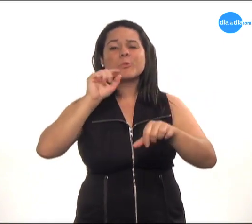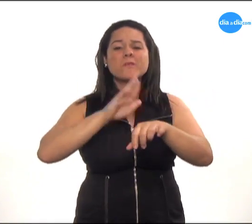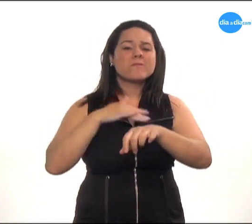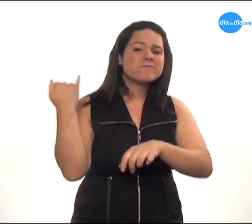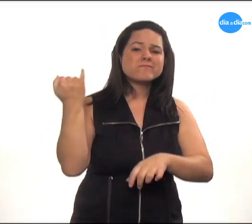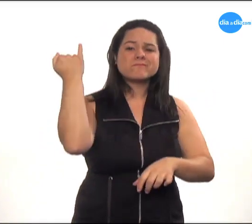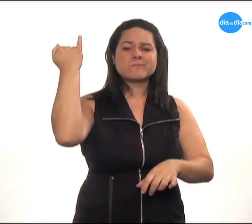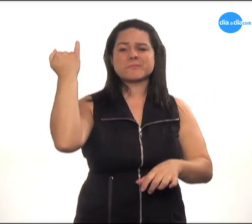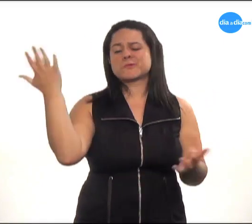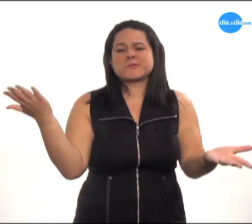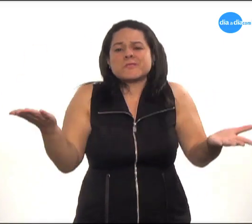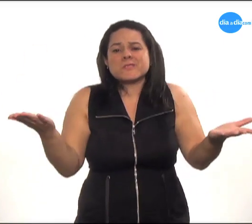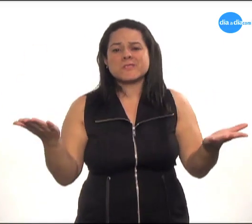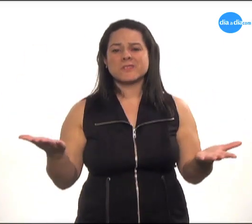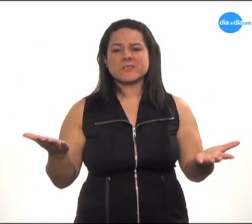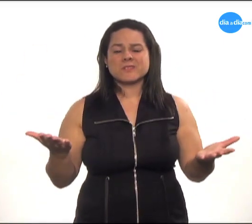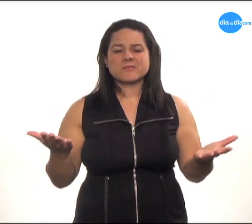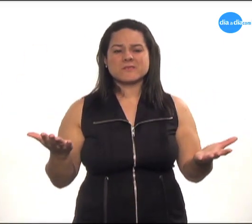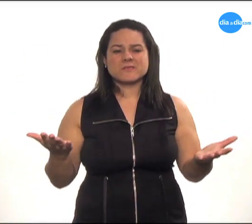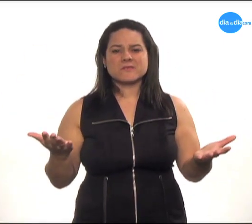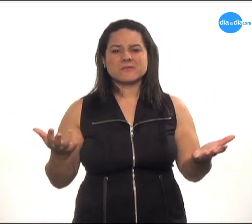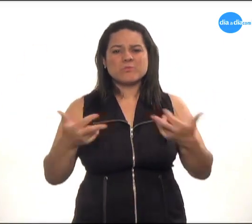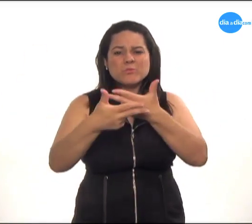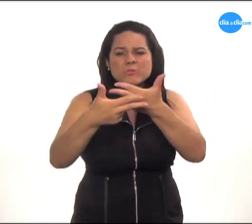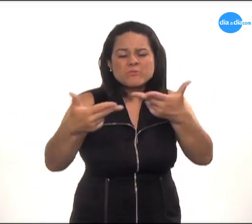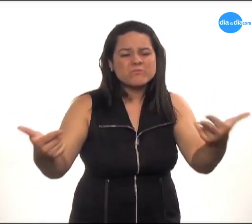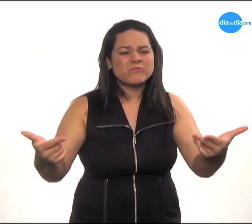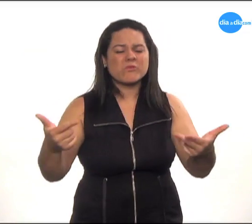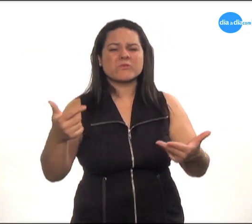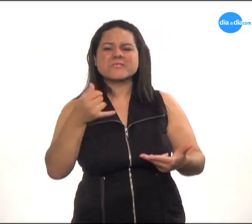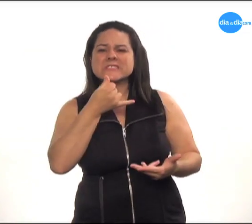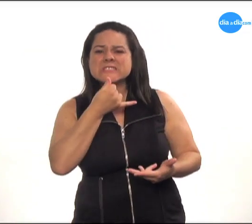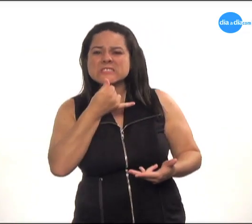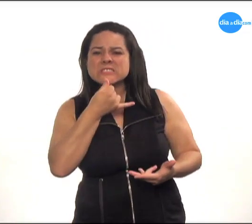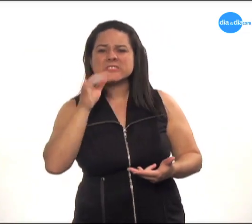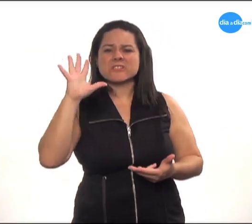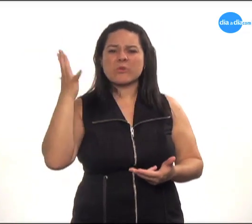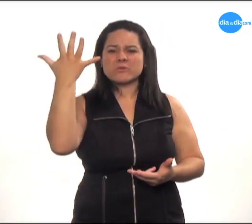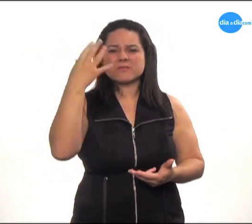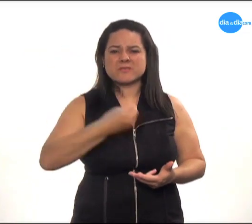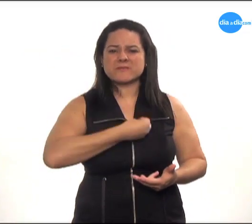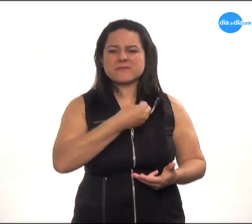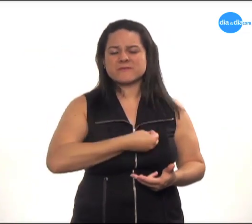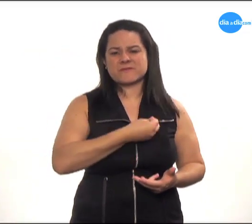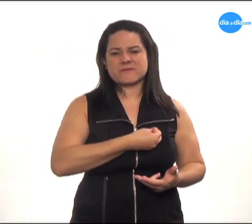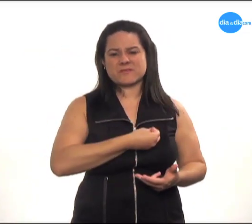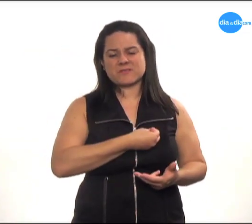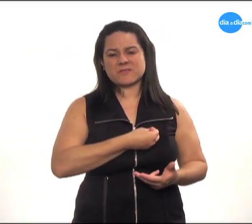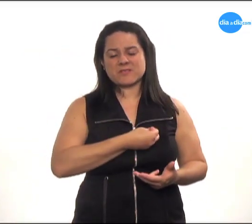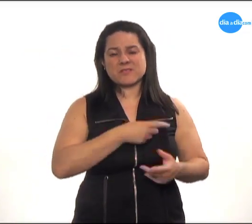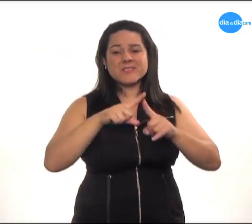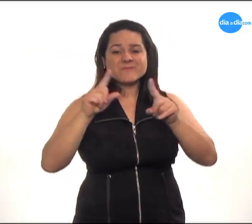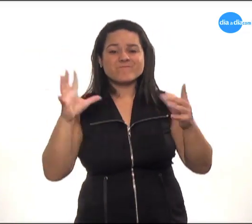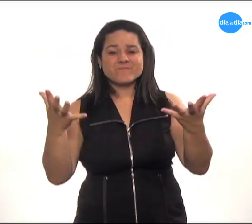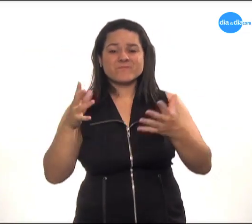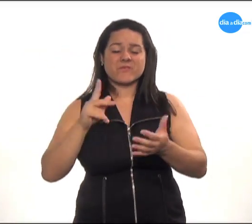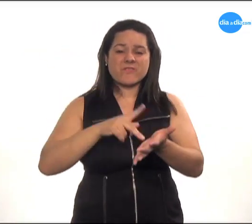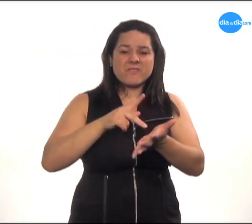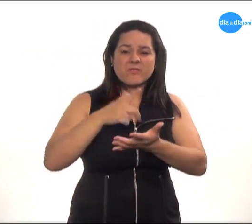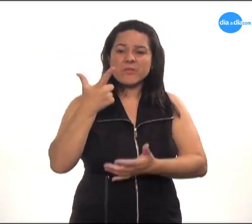E tanta desgraça aconteceu na vida daquela gente. Porque quando a gente não tem valores, queridos, a gente se quebra na